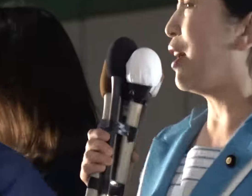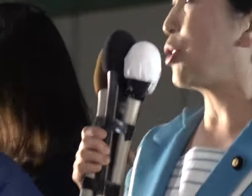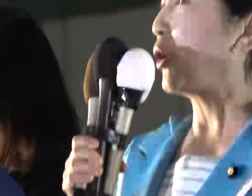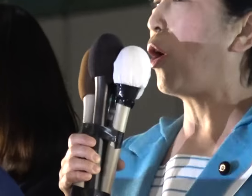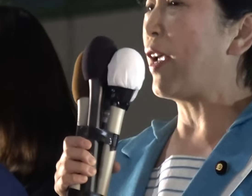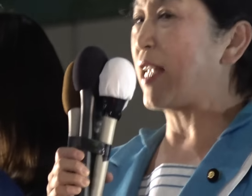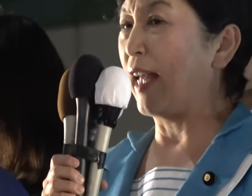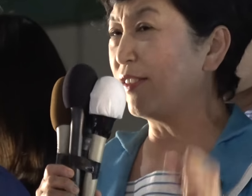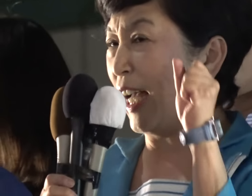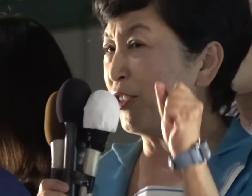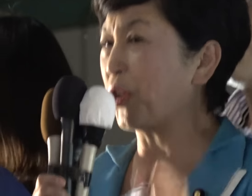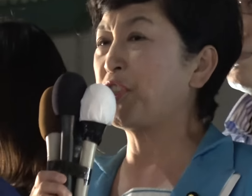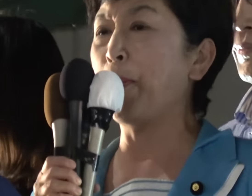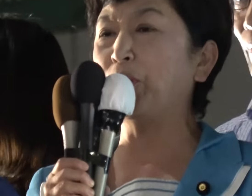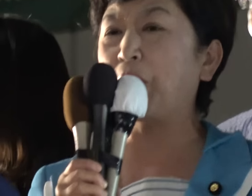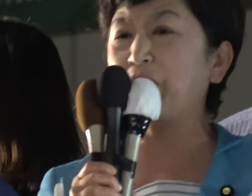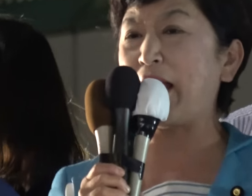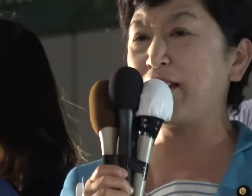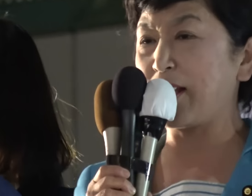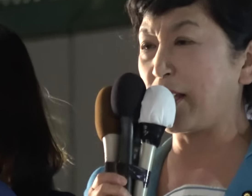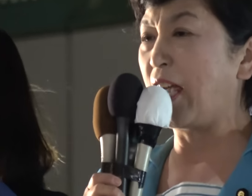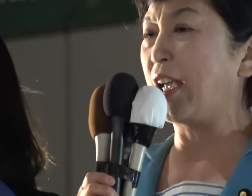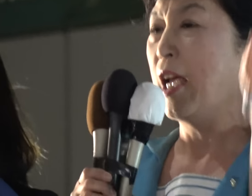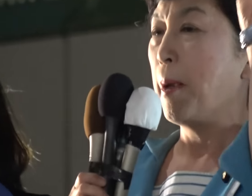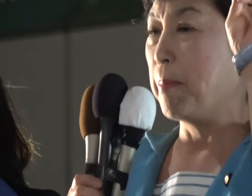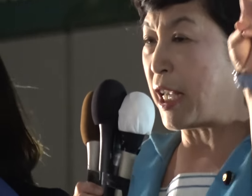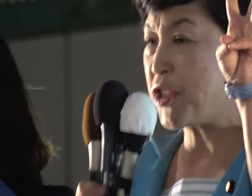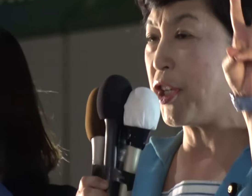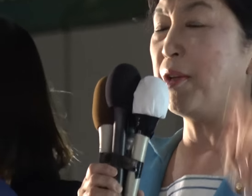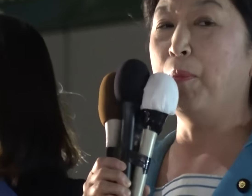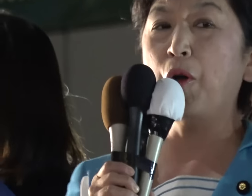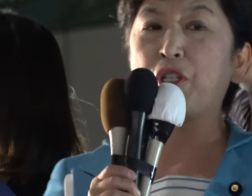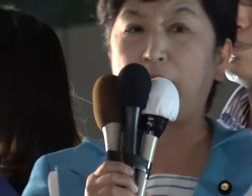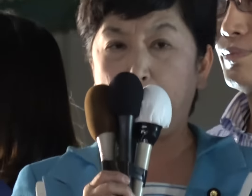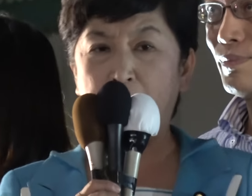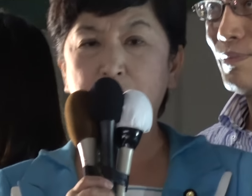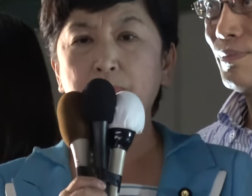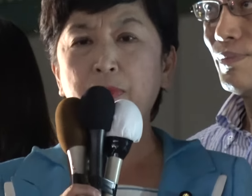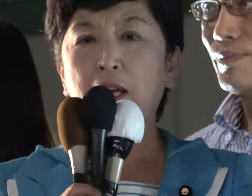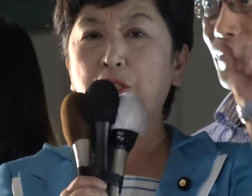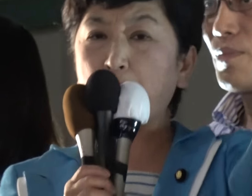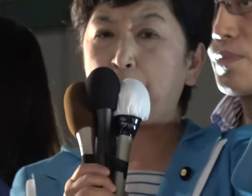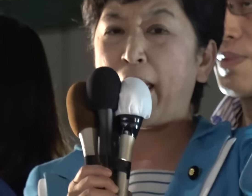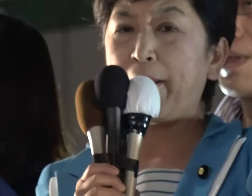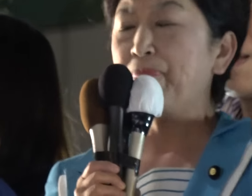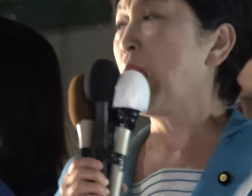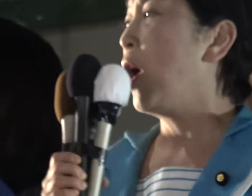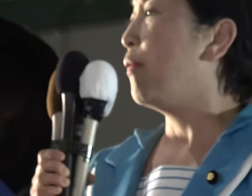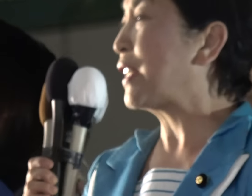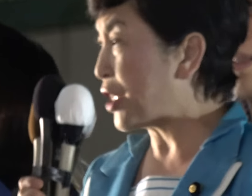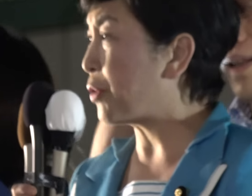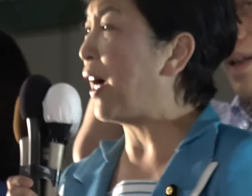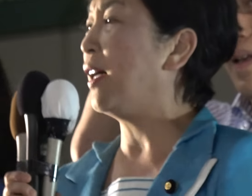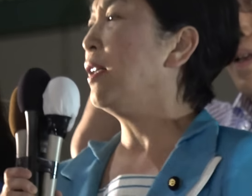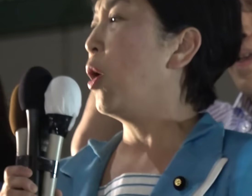私が鳥越さん何としても当選させたい3つ申し上げます。1つ目、